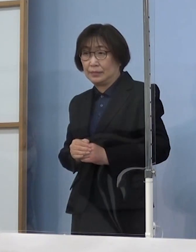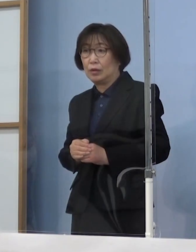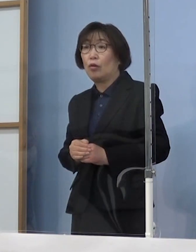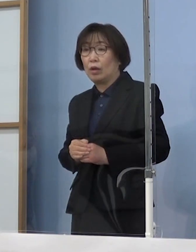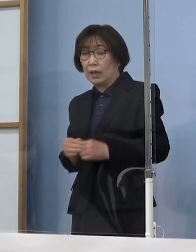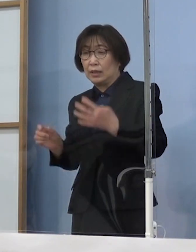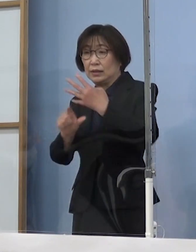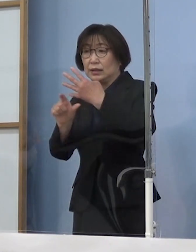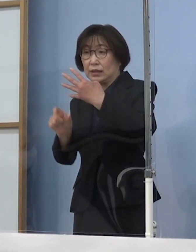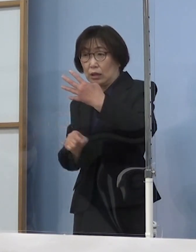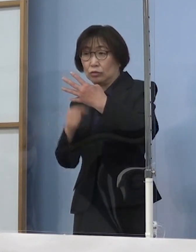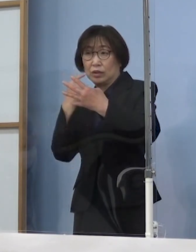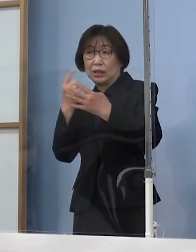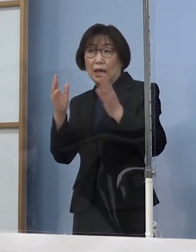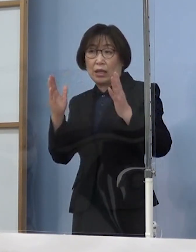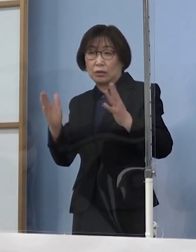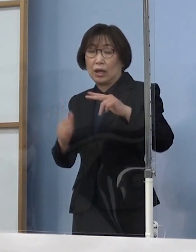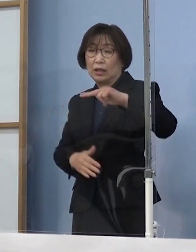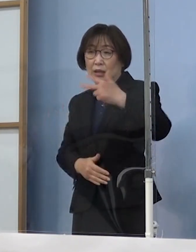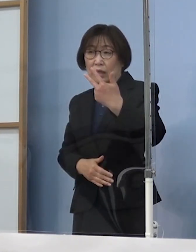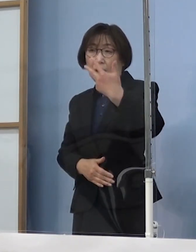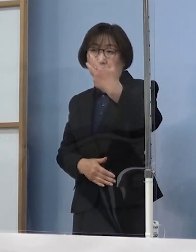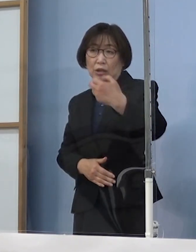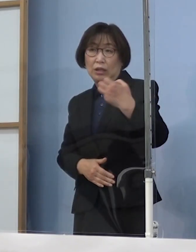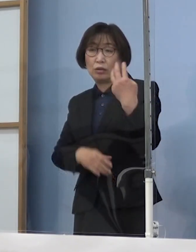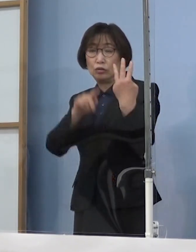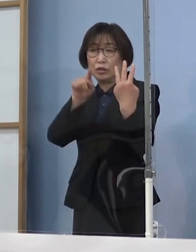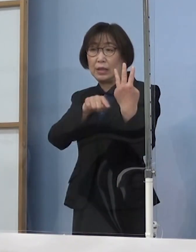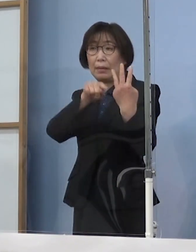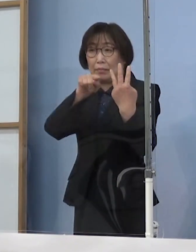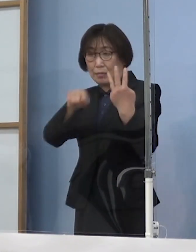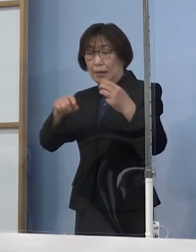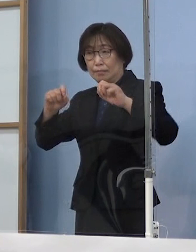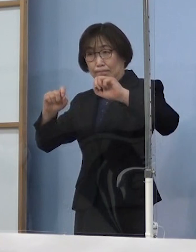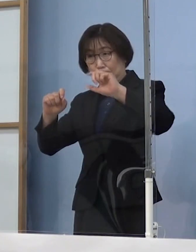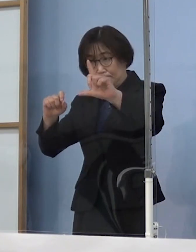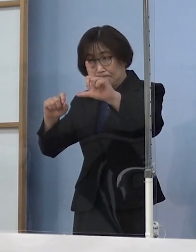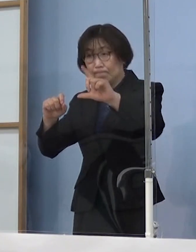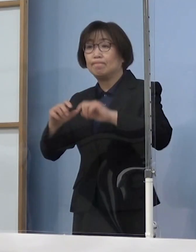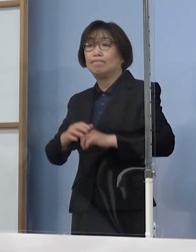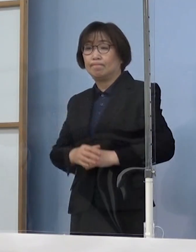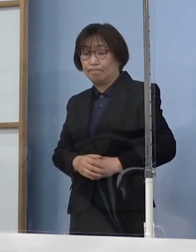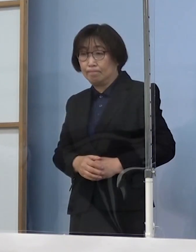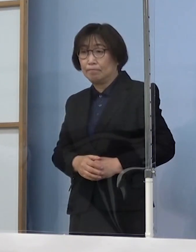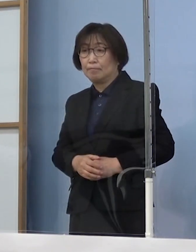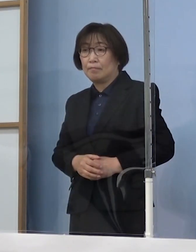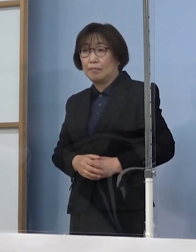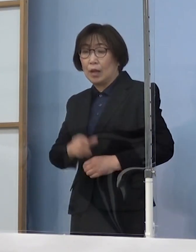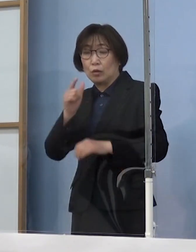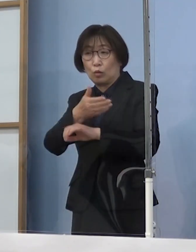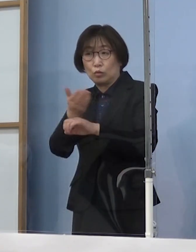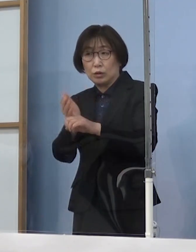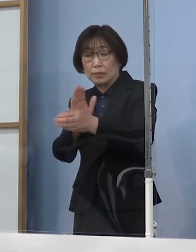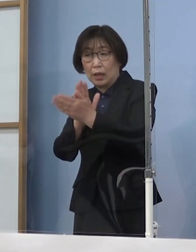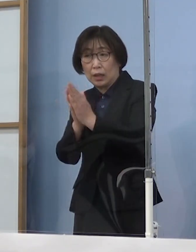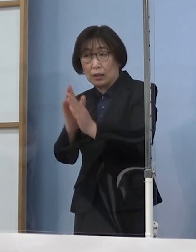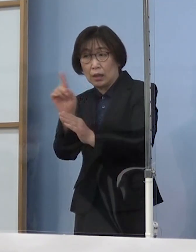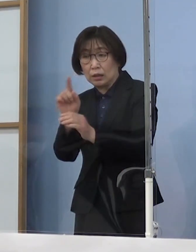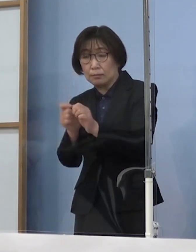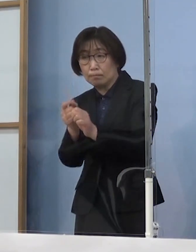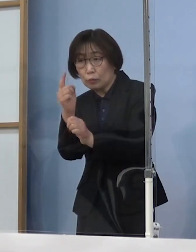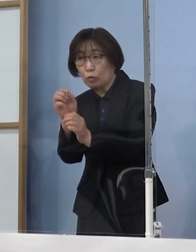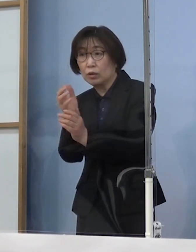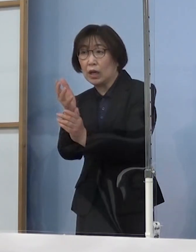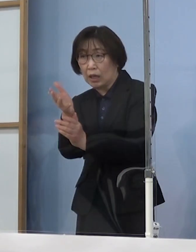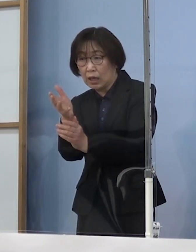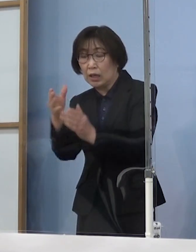1ヶ月間で773ということで、一体何が起こったんだろうか、徳島でと、全国の皆さん